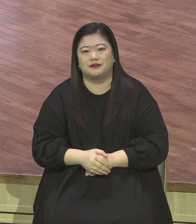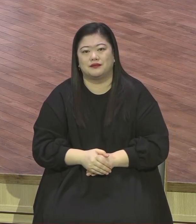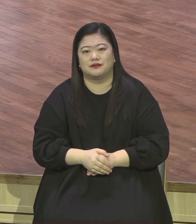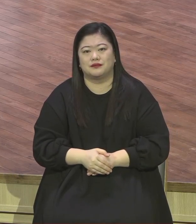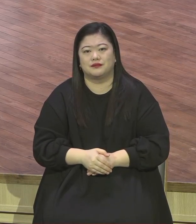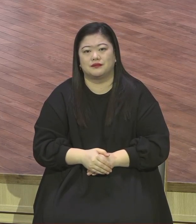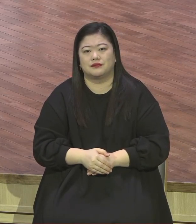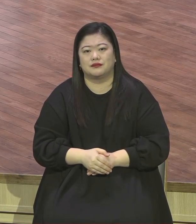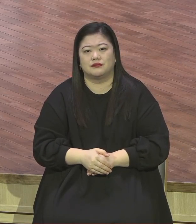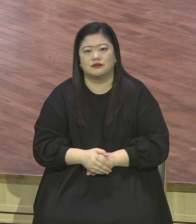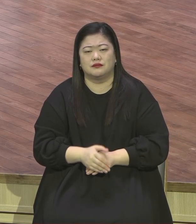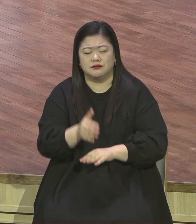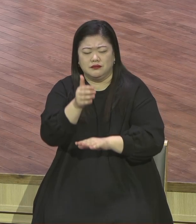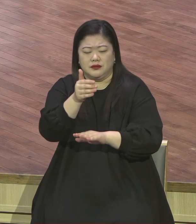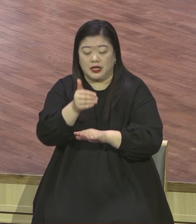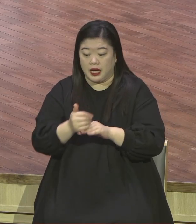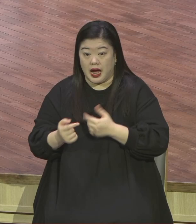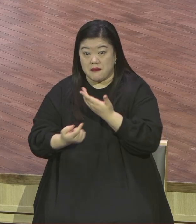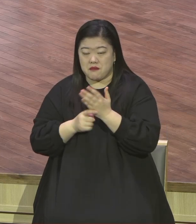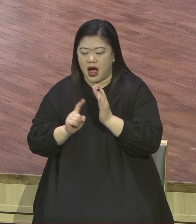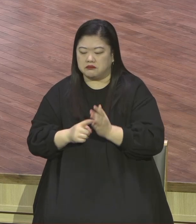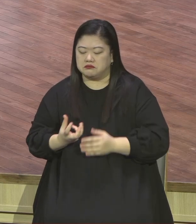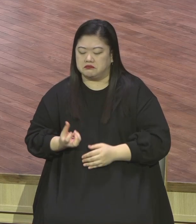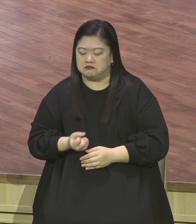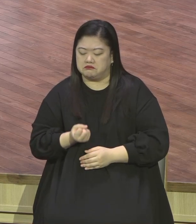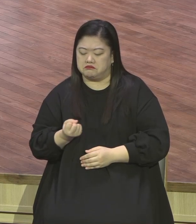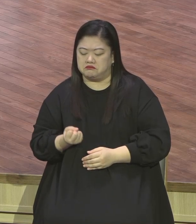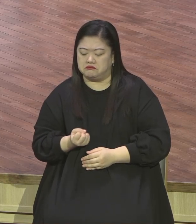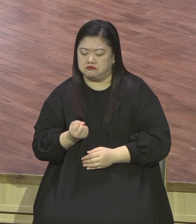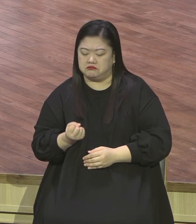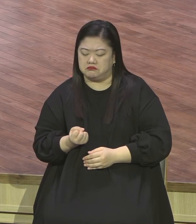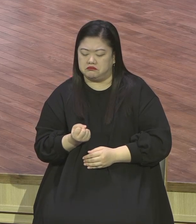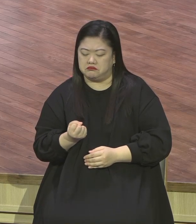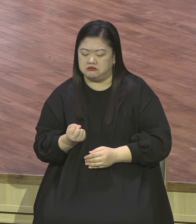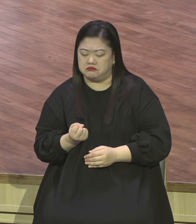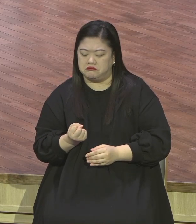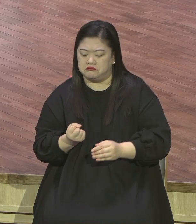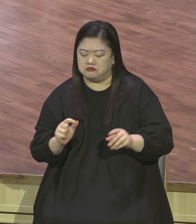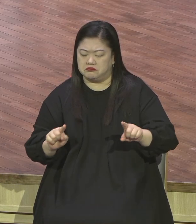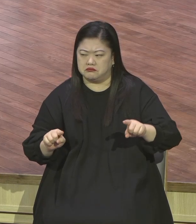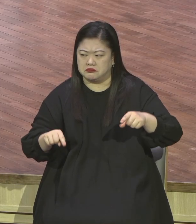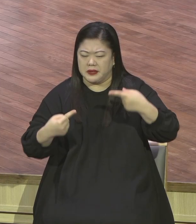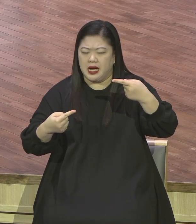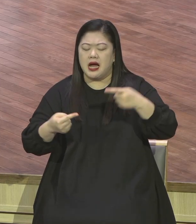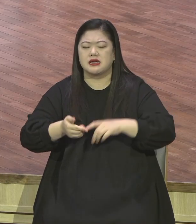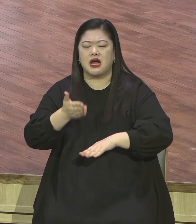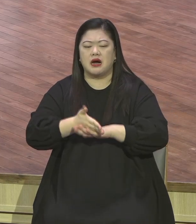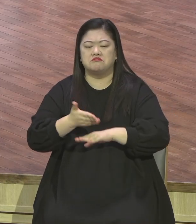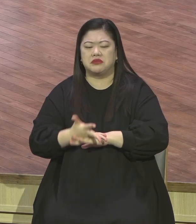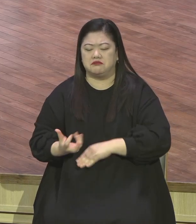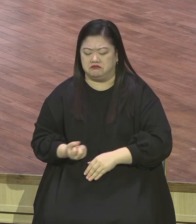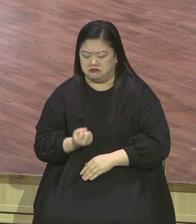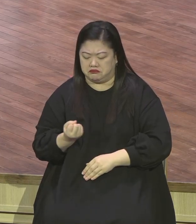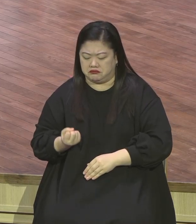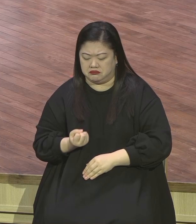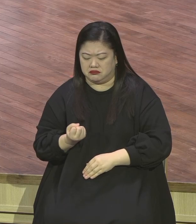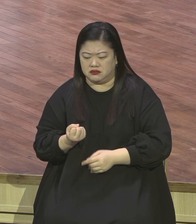미결상 없이 새해를 맞아야지 암덩어리 딱 가지고 있어 본들 뭐